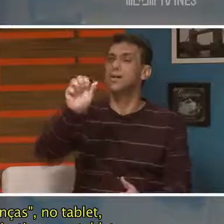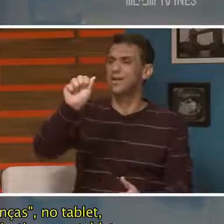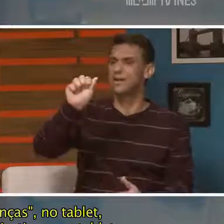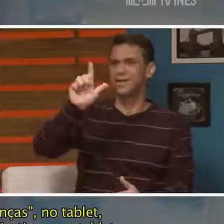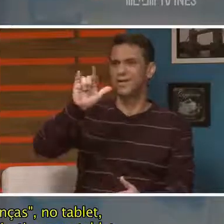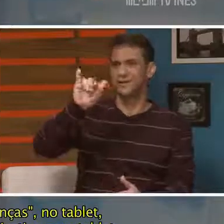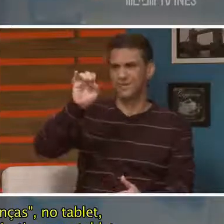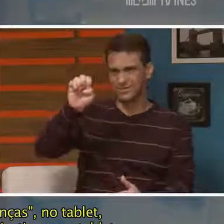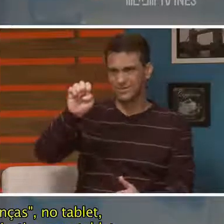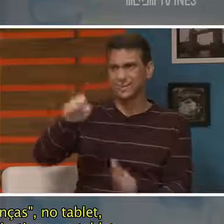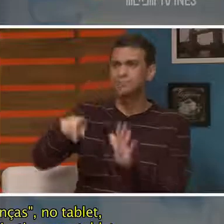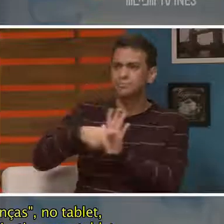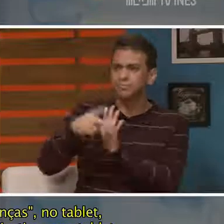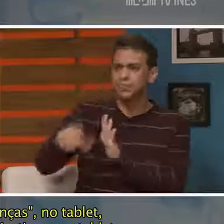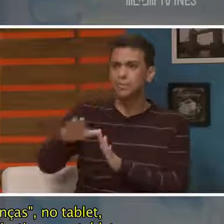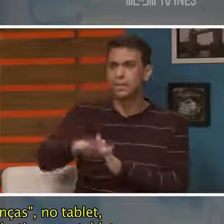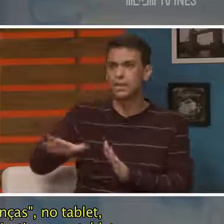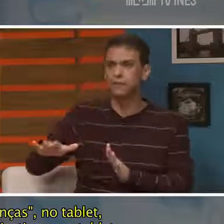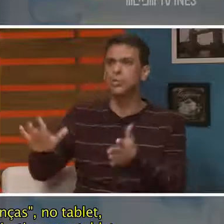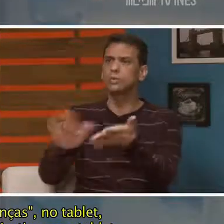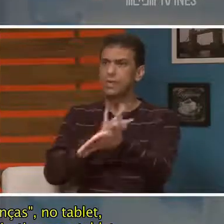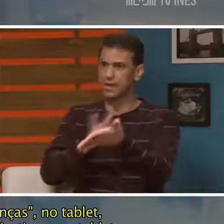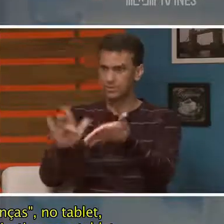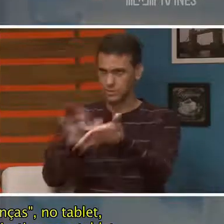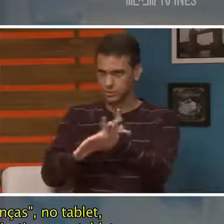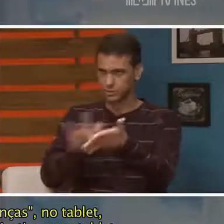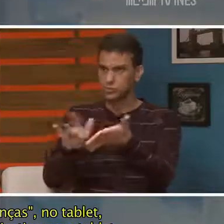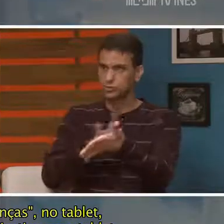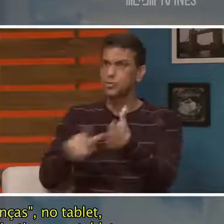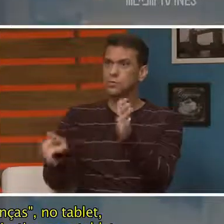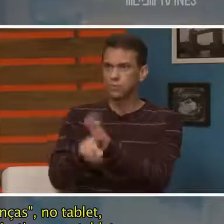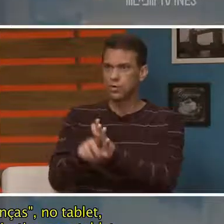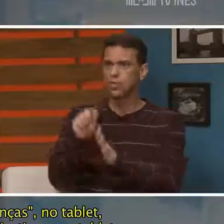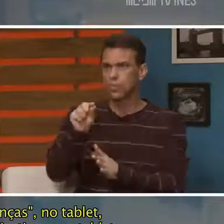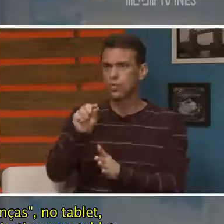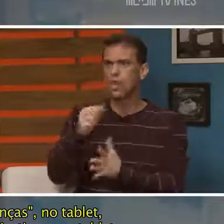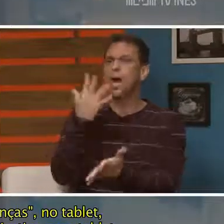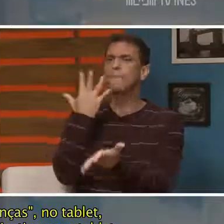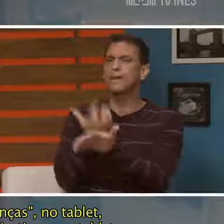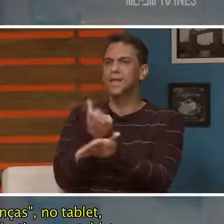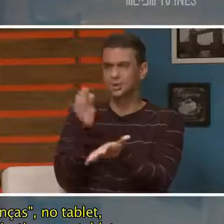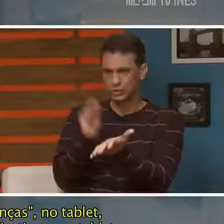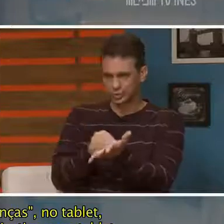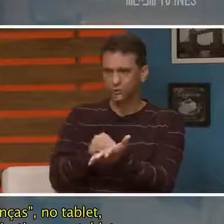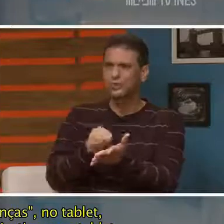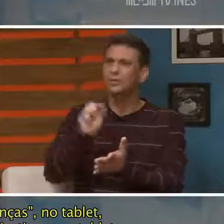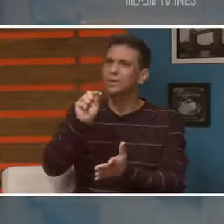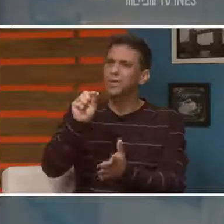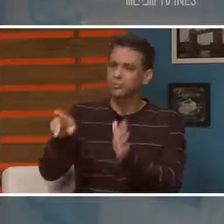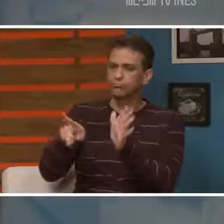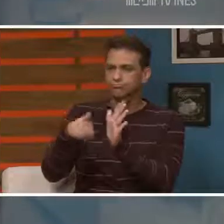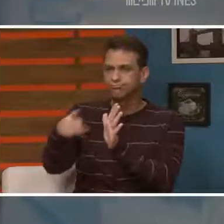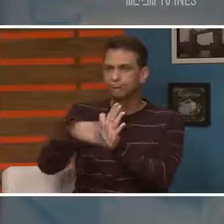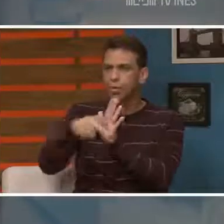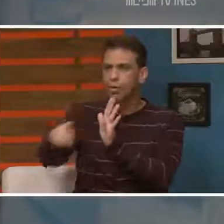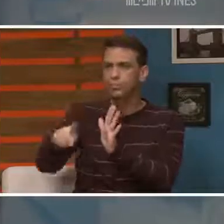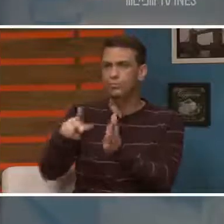livro, Alice para Crianças, no tablet, né, no formato de aplicativo para tablet.